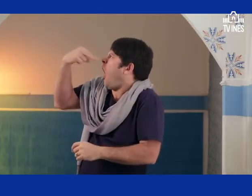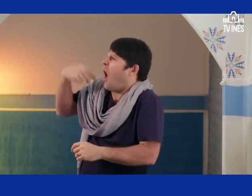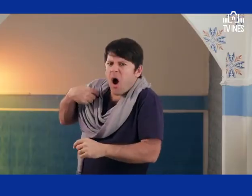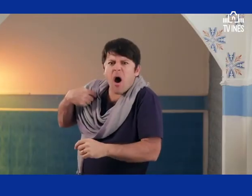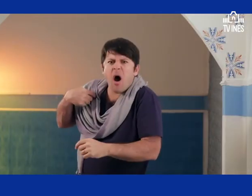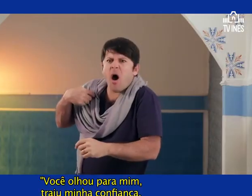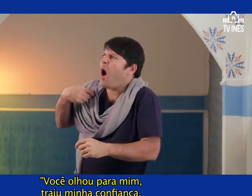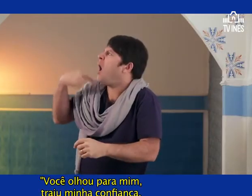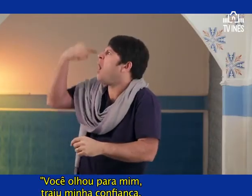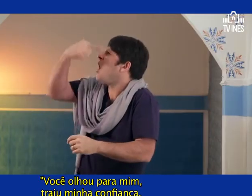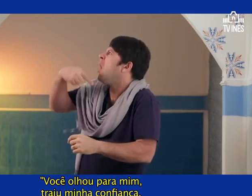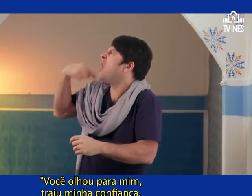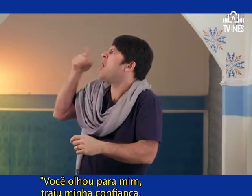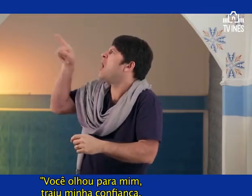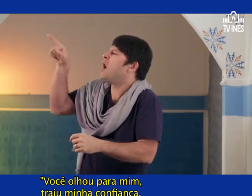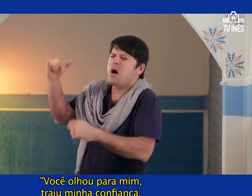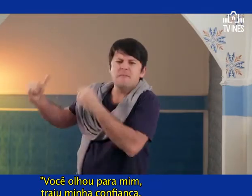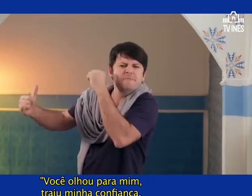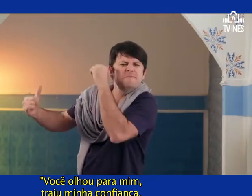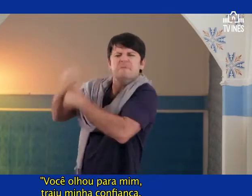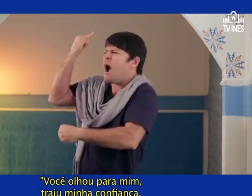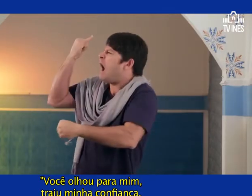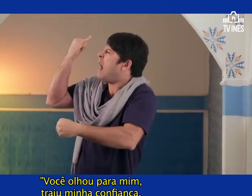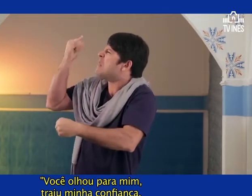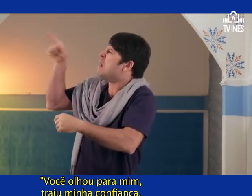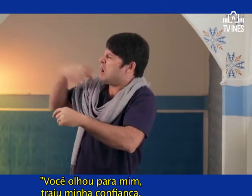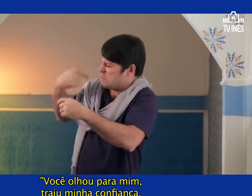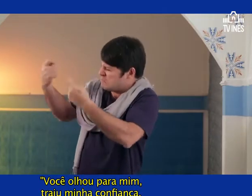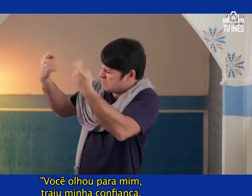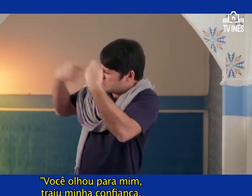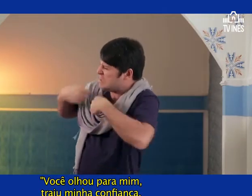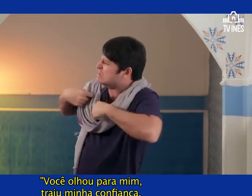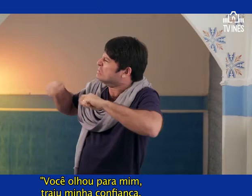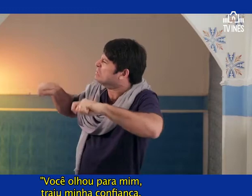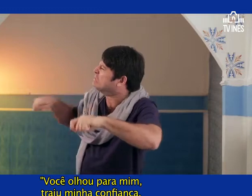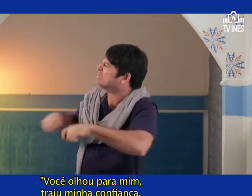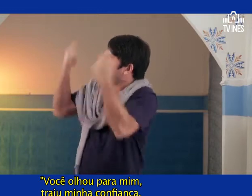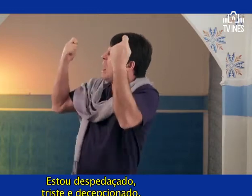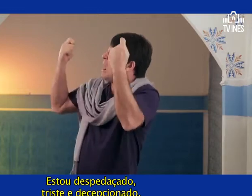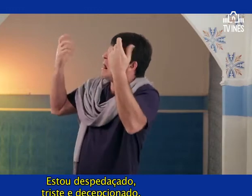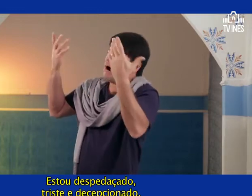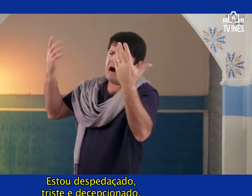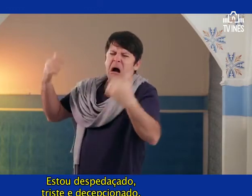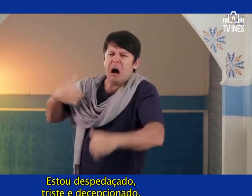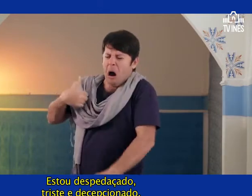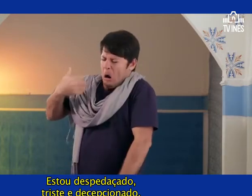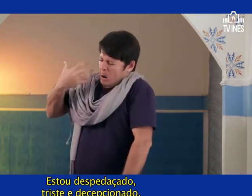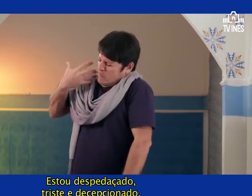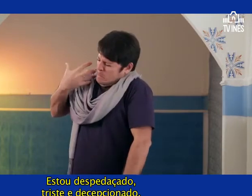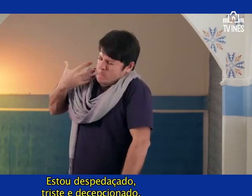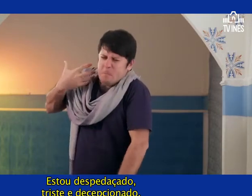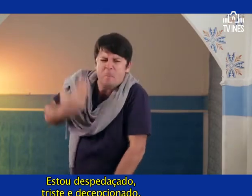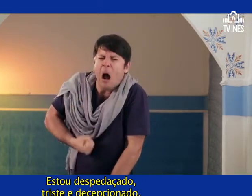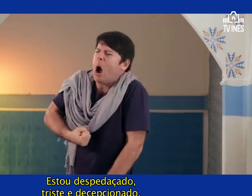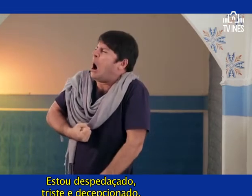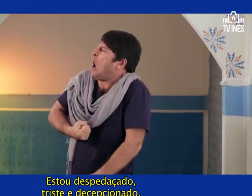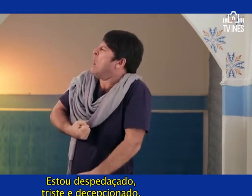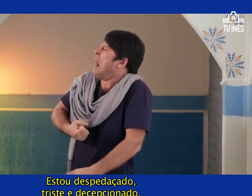Você olhou para mim, traiu minha confiança. Estou despedaçado, triste e decepcionado.